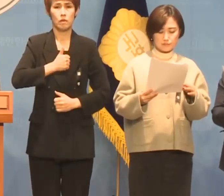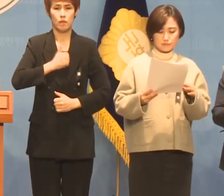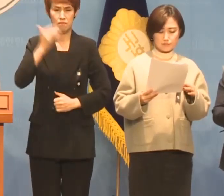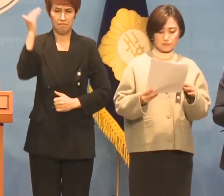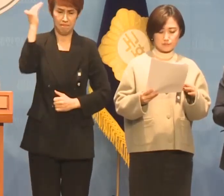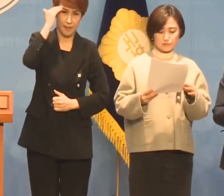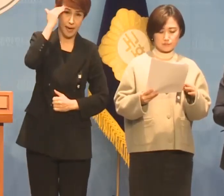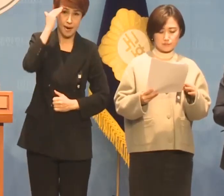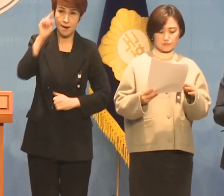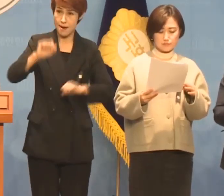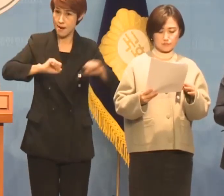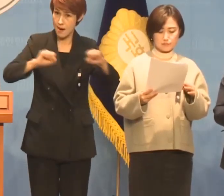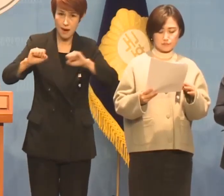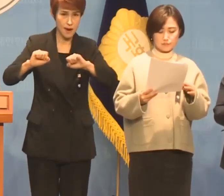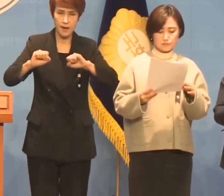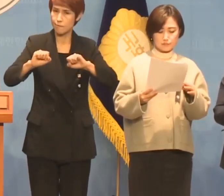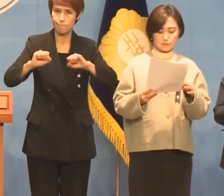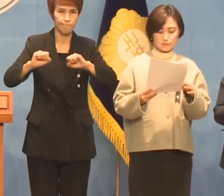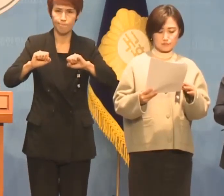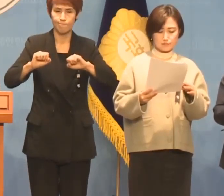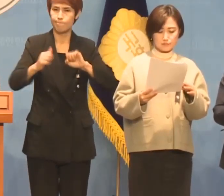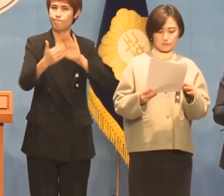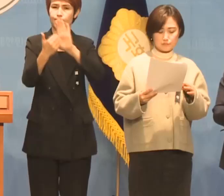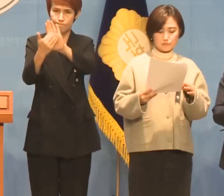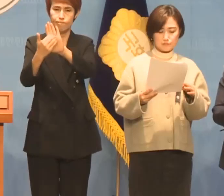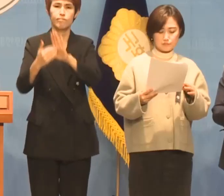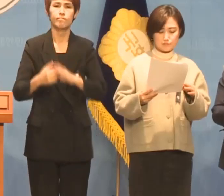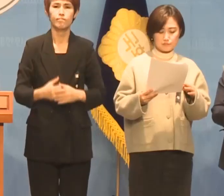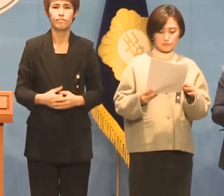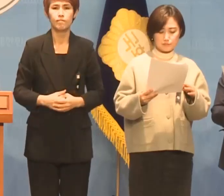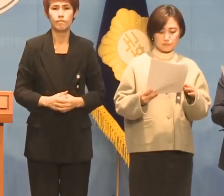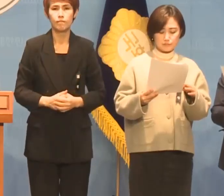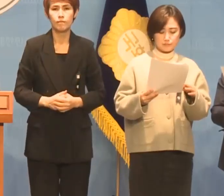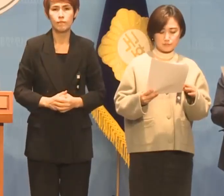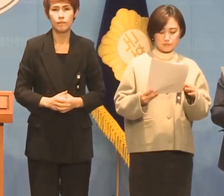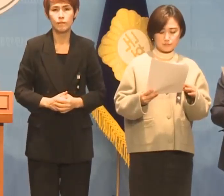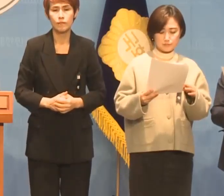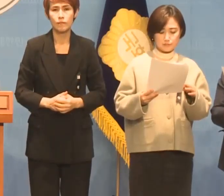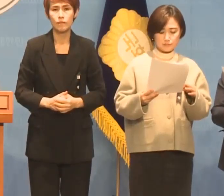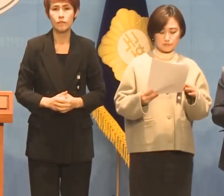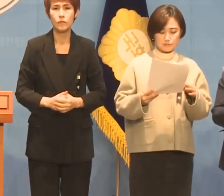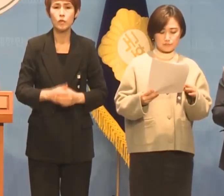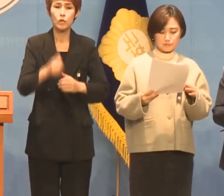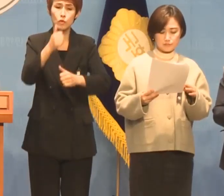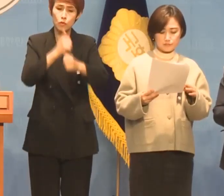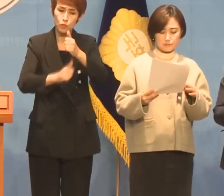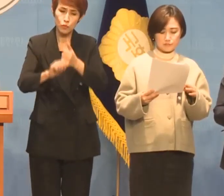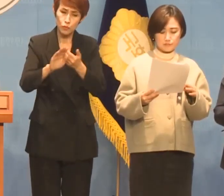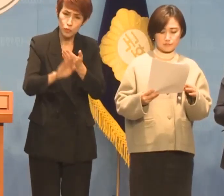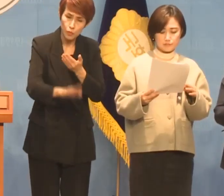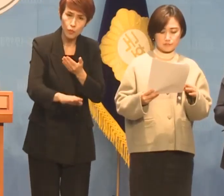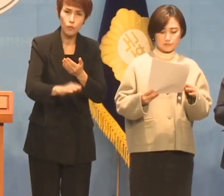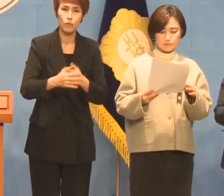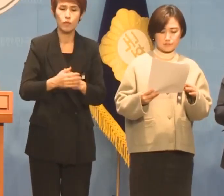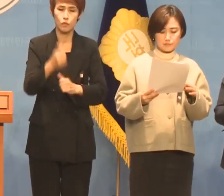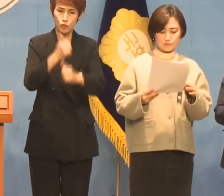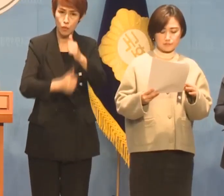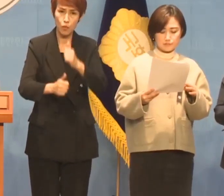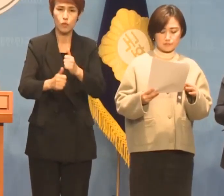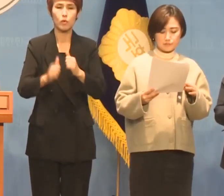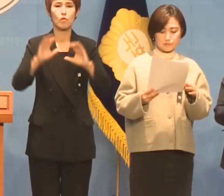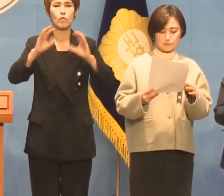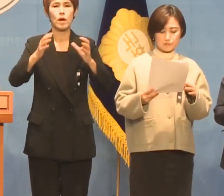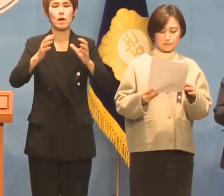훼손하려는 어떠한 시도도 단호히 막아낼 것입니다. 이는 우리 후손의 미래와 국가의 명예를 지키기